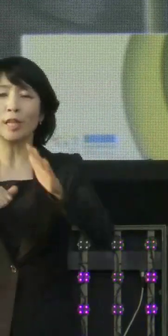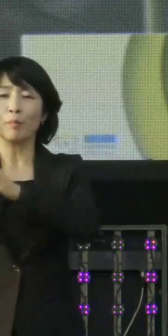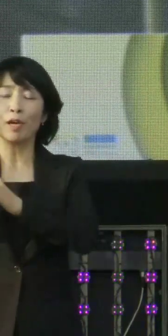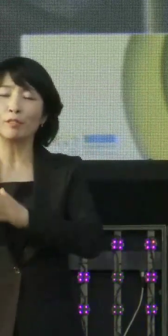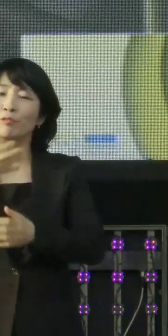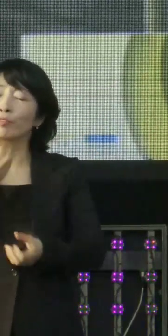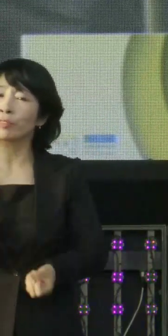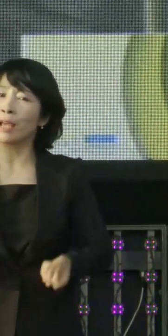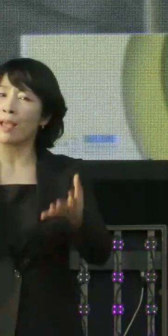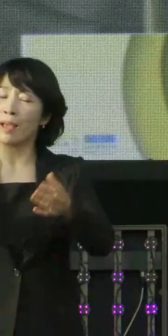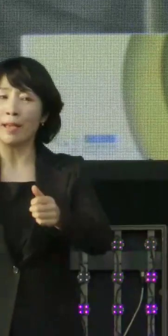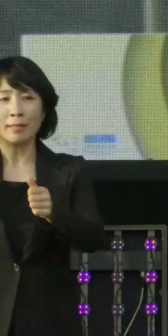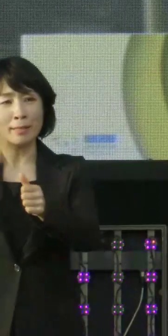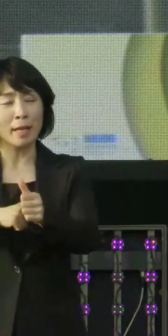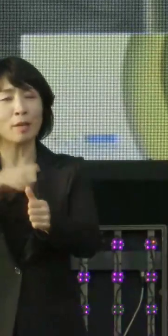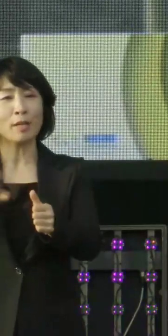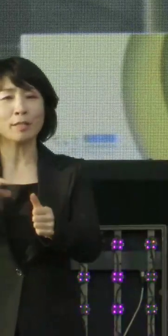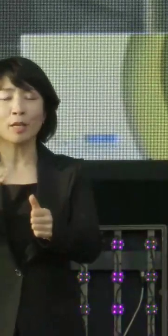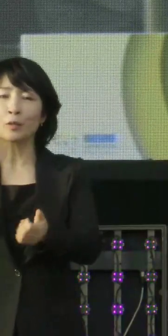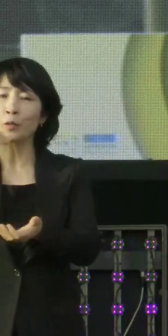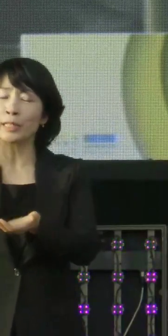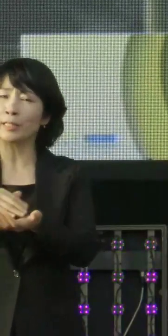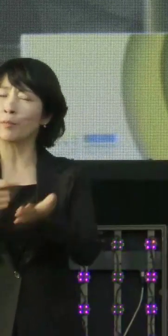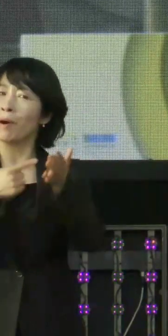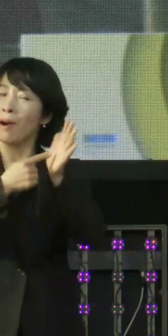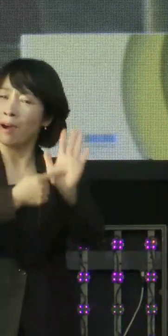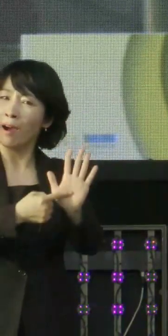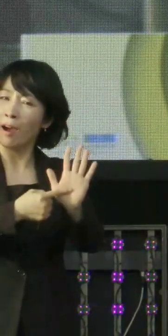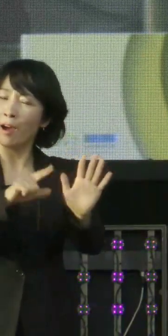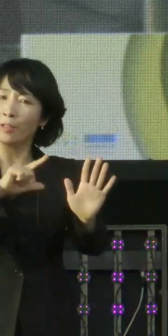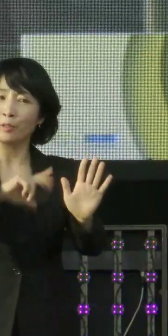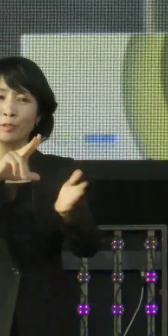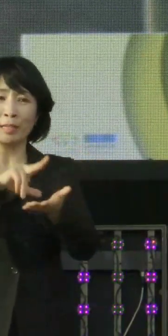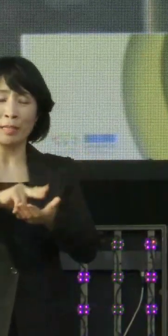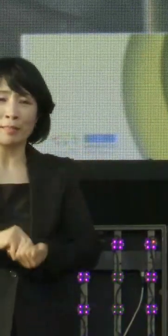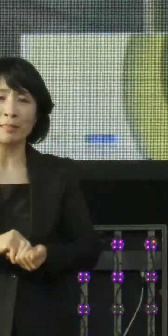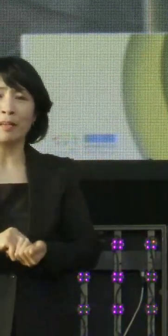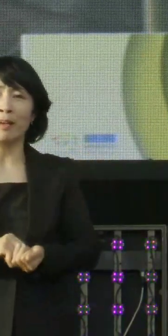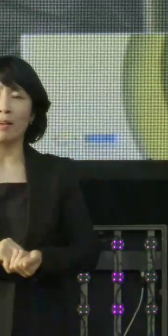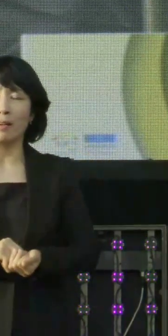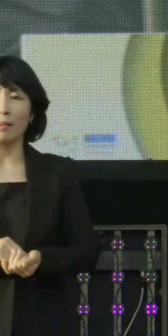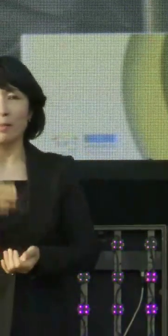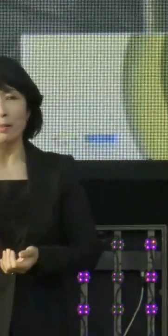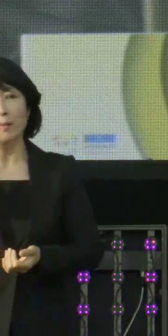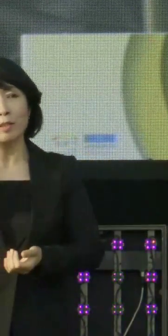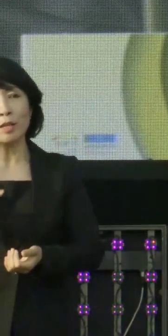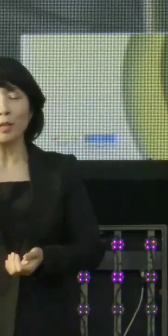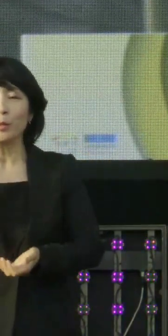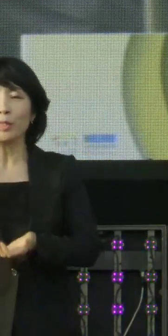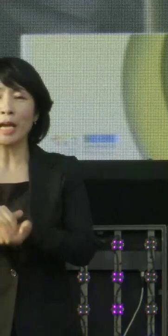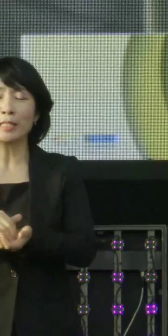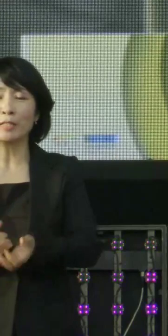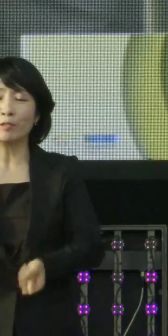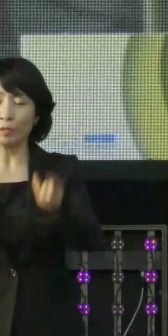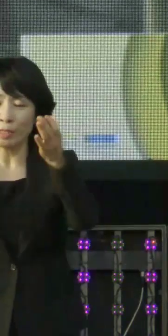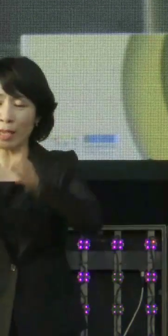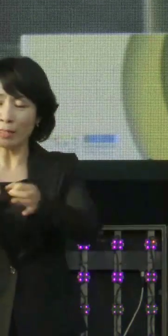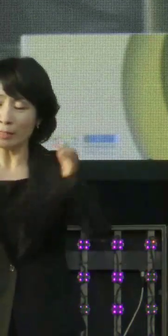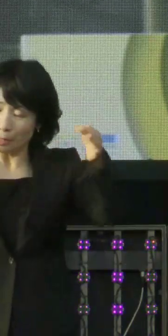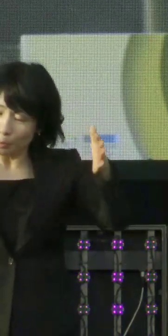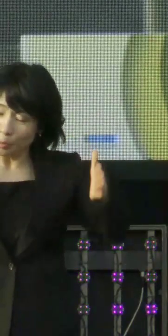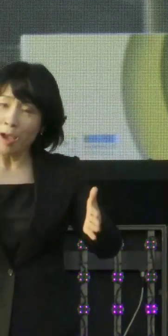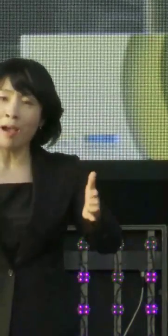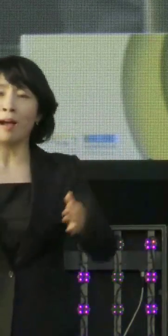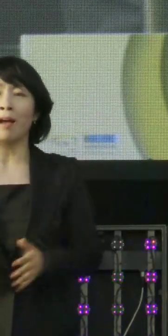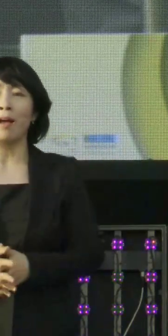축제입니다. 자연에서 도자기가 피어나다 라는 주제로 진행되는 이천 도자기 축제 기간